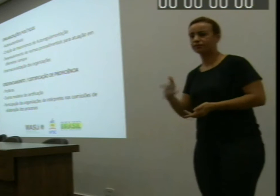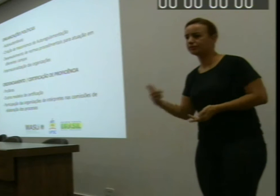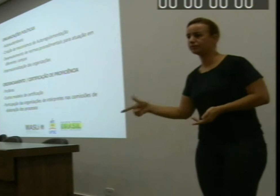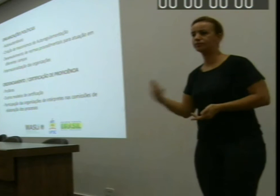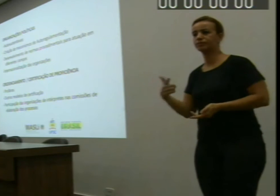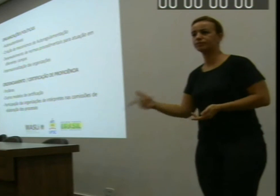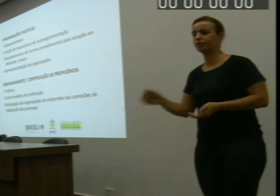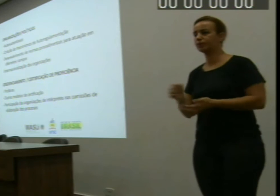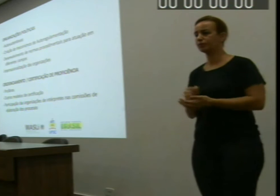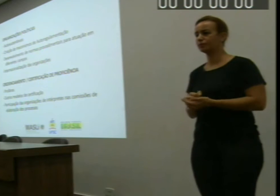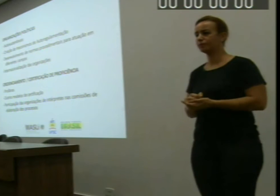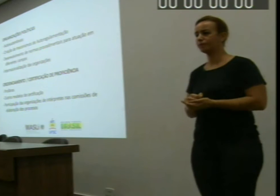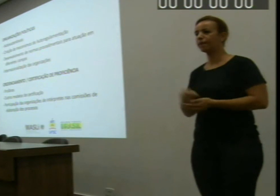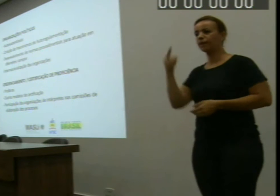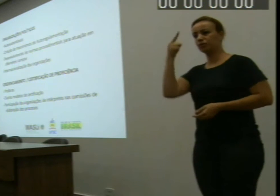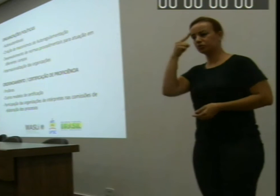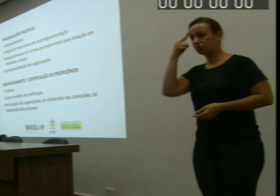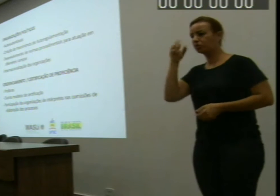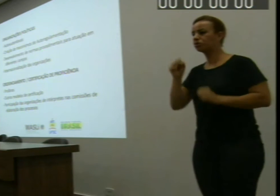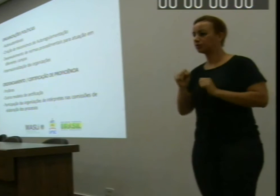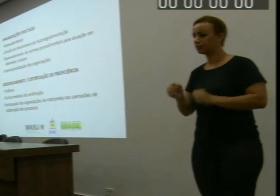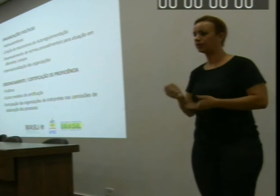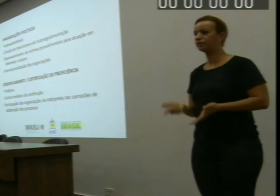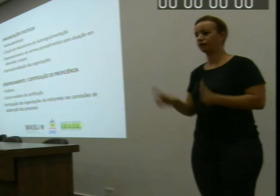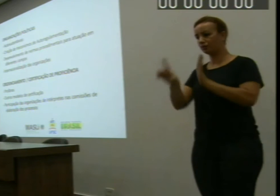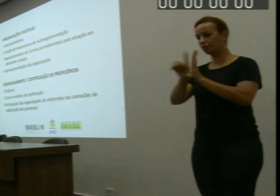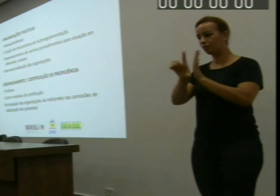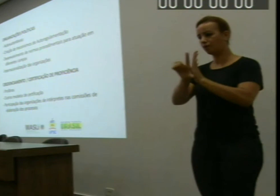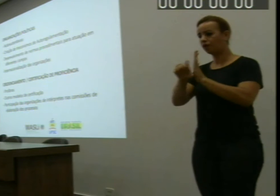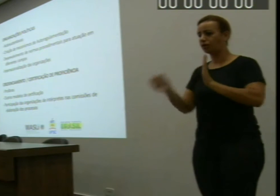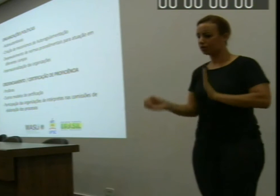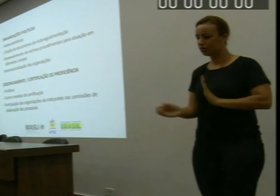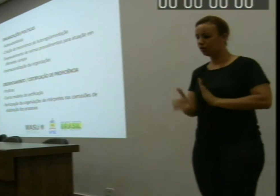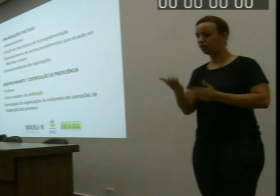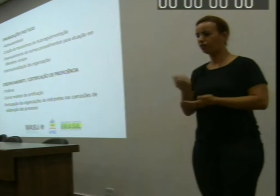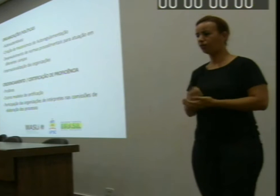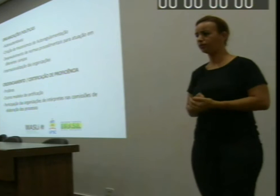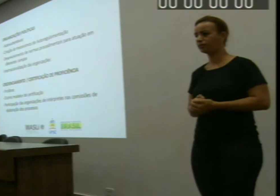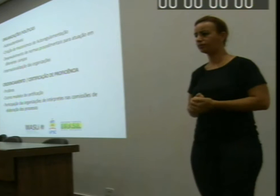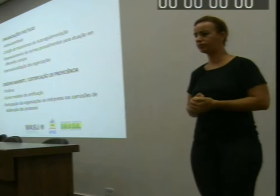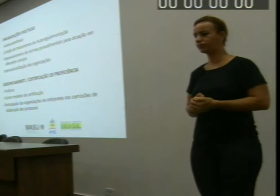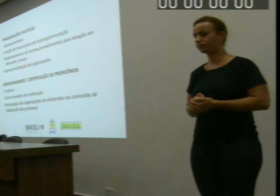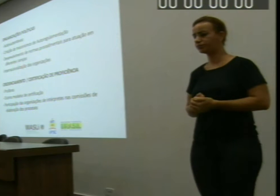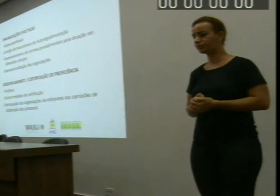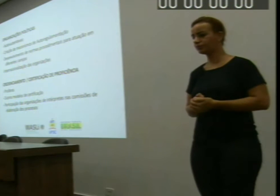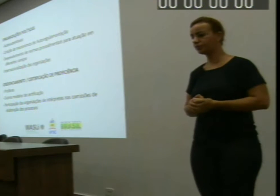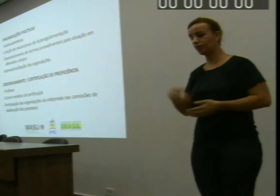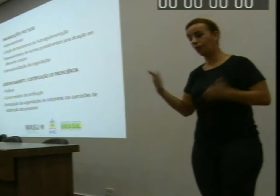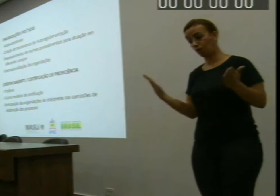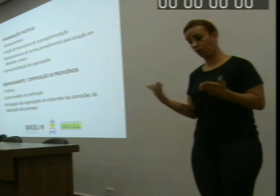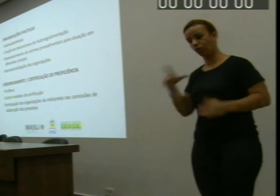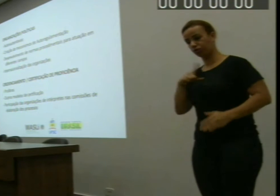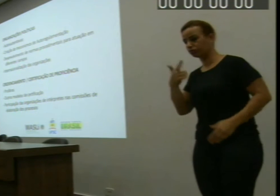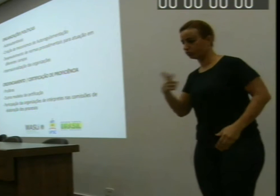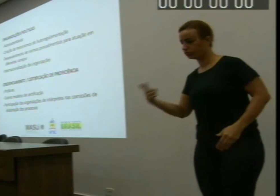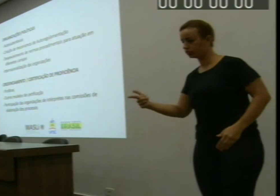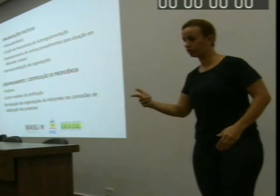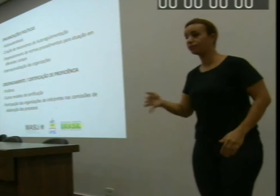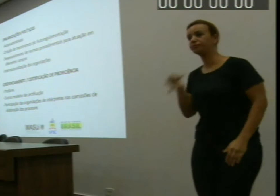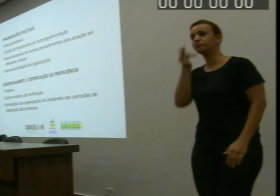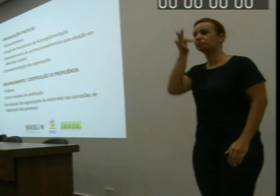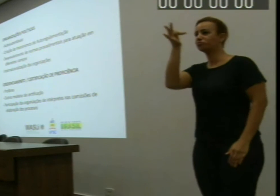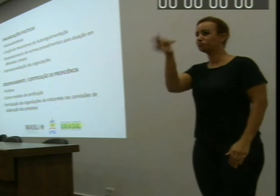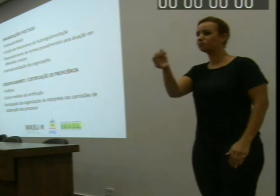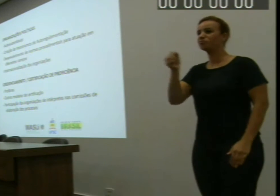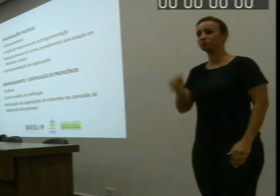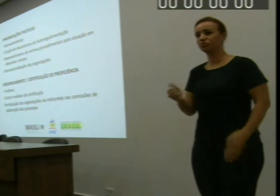né Mas a gente pode pensar numa autorregulamentação P eh não significa que nunca Vai ter não vai ter agora né pode ter no futuro mas